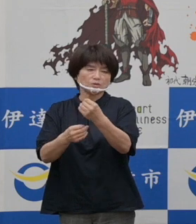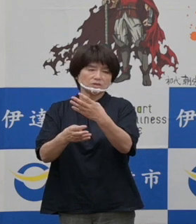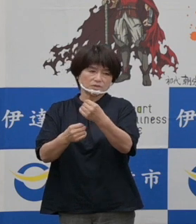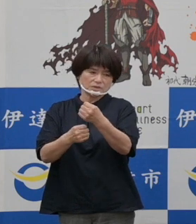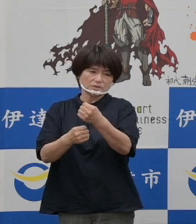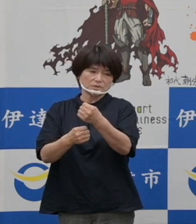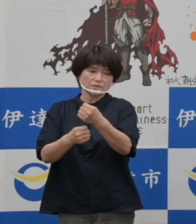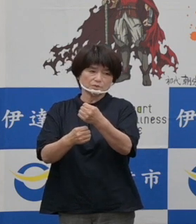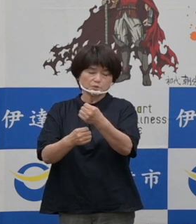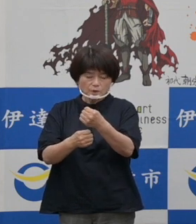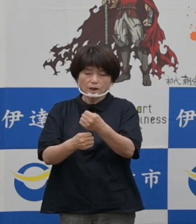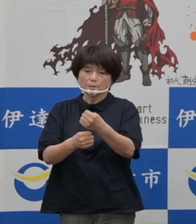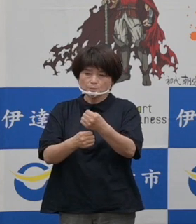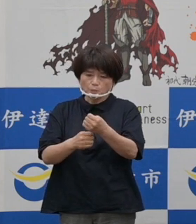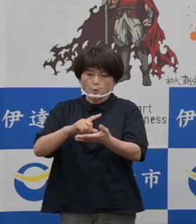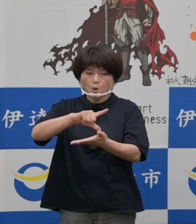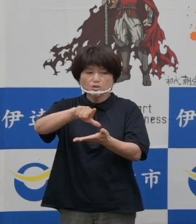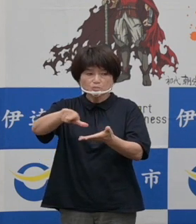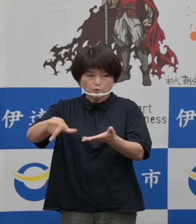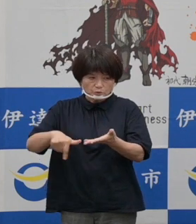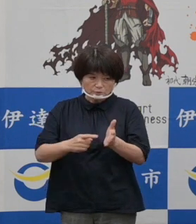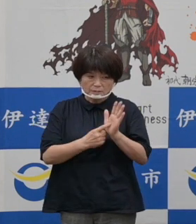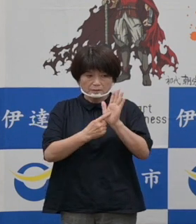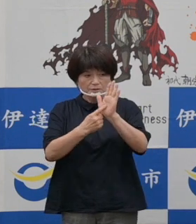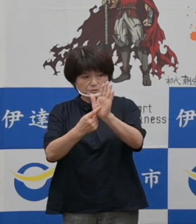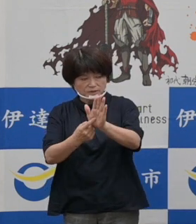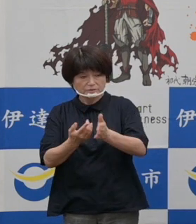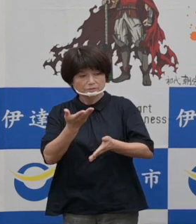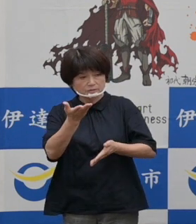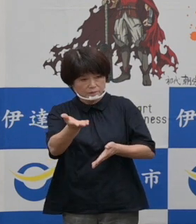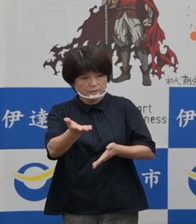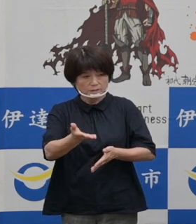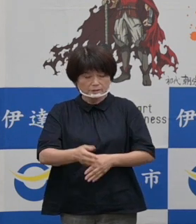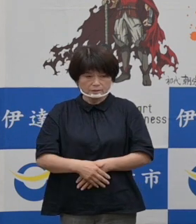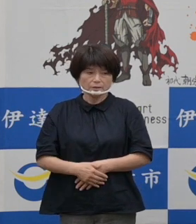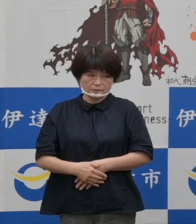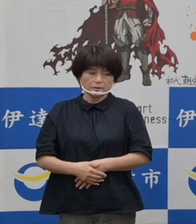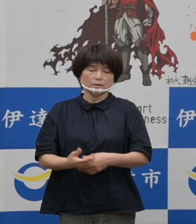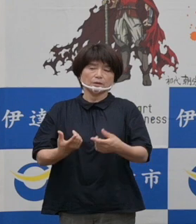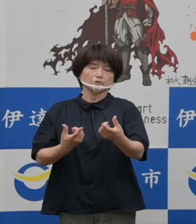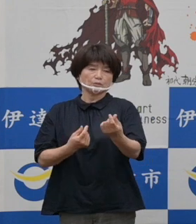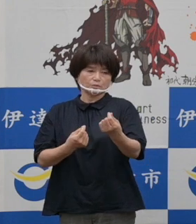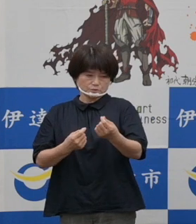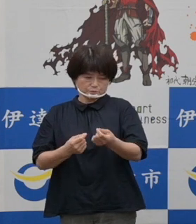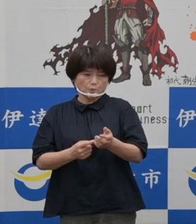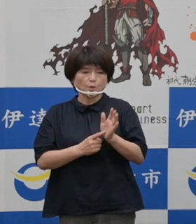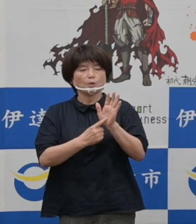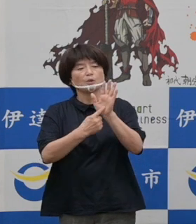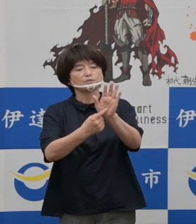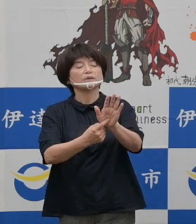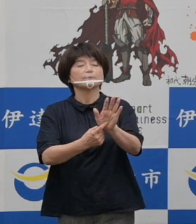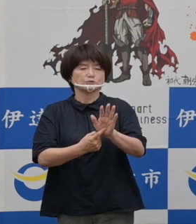にももう示されているというような認識でよろしいでしょうか。 大石小学校についてですね、 はい、 はい、示しておりまして、